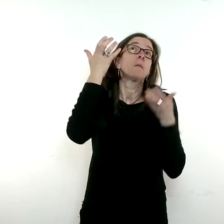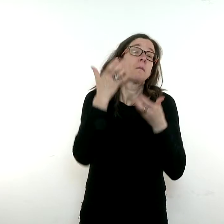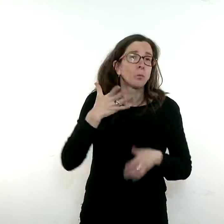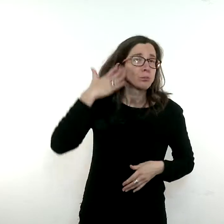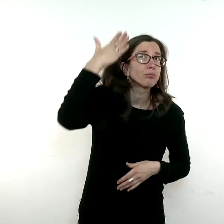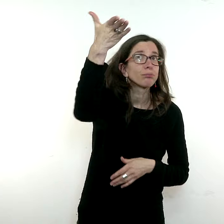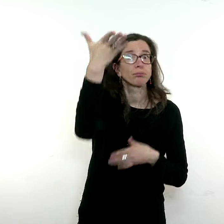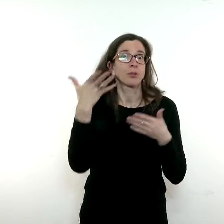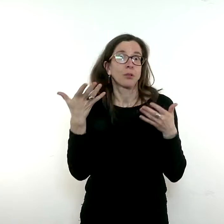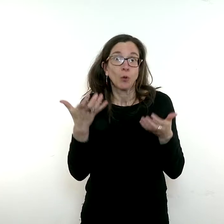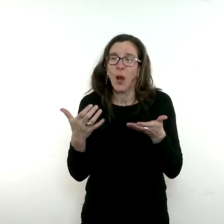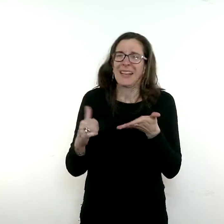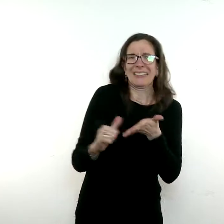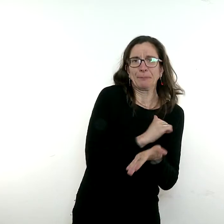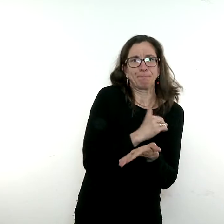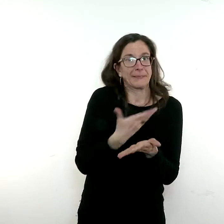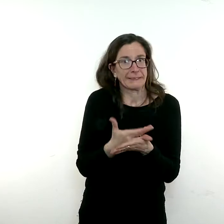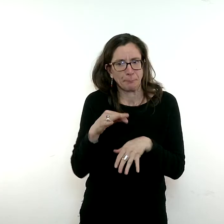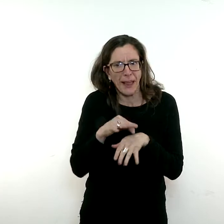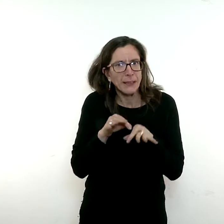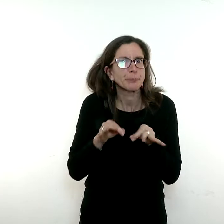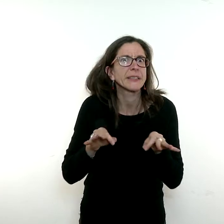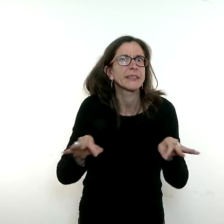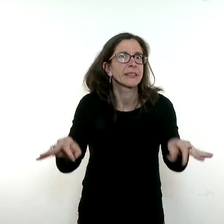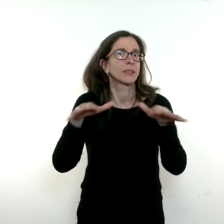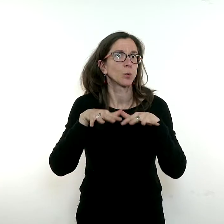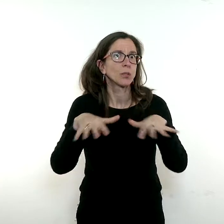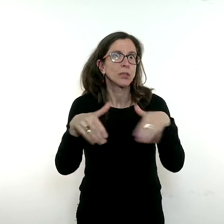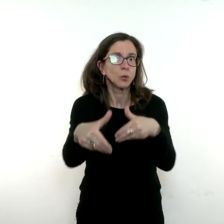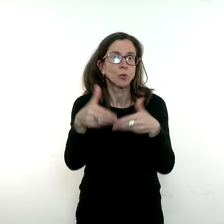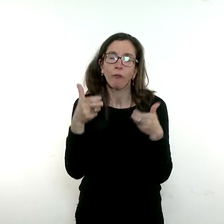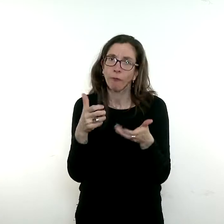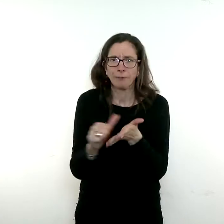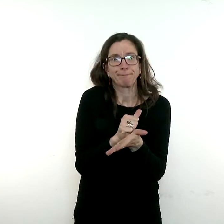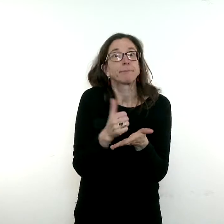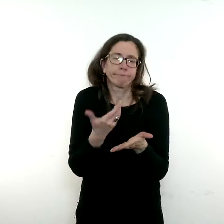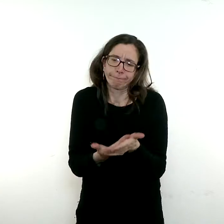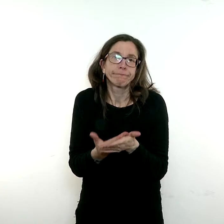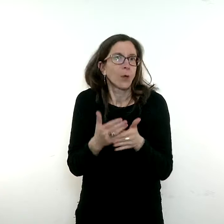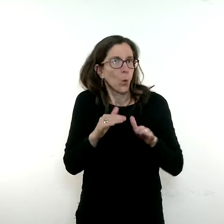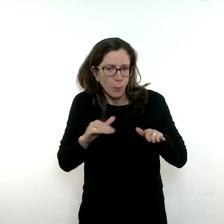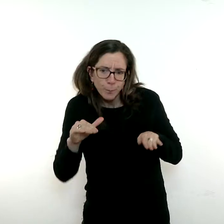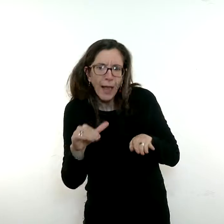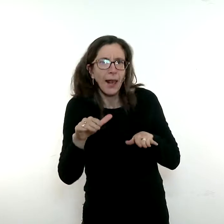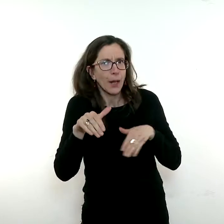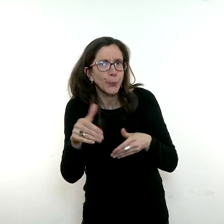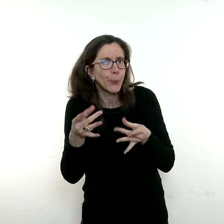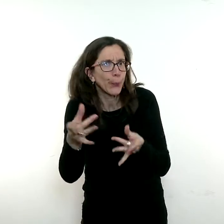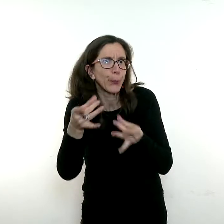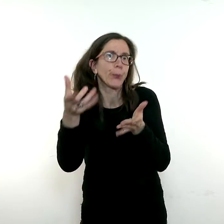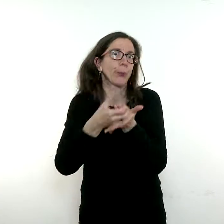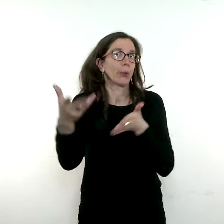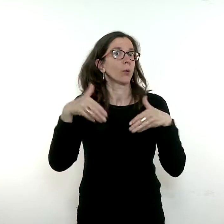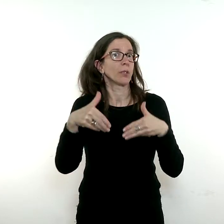vraiment pouvoir enrayer l'épidémie et surtout les nouvelles contaminations. Donc au niveau des partenaires locaux qui se sont